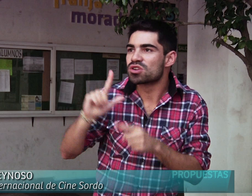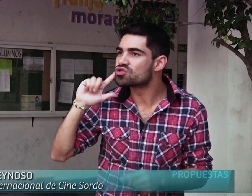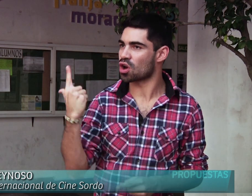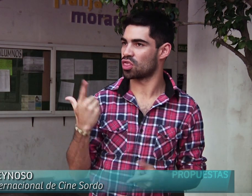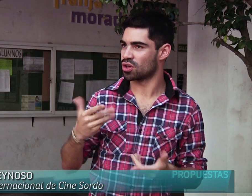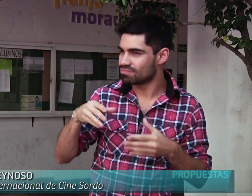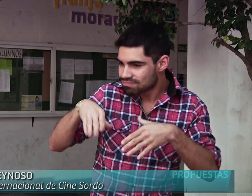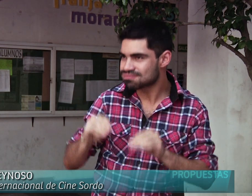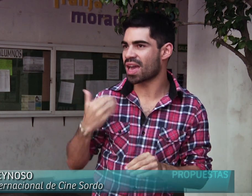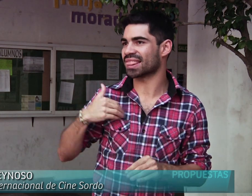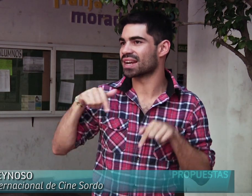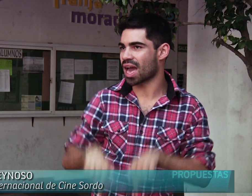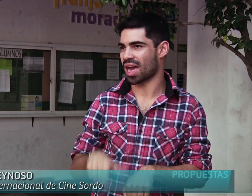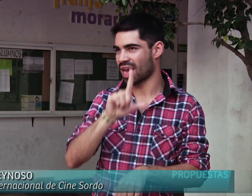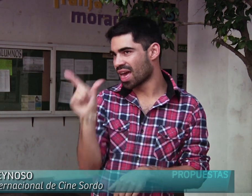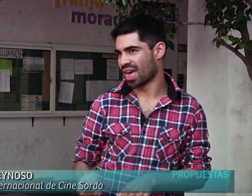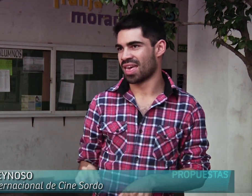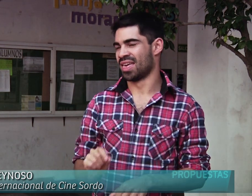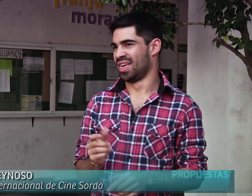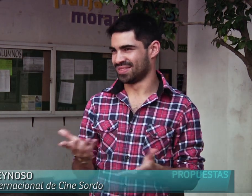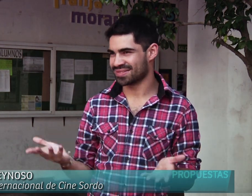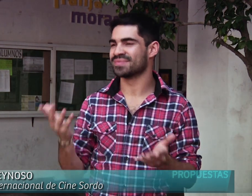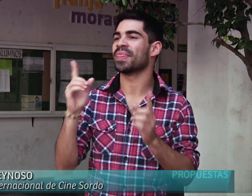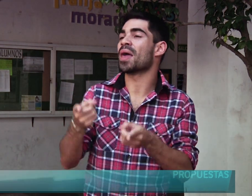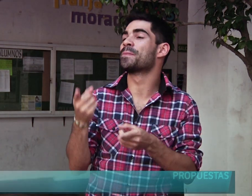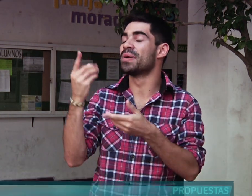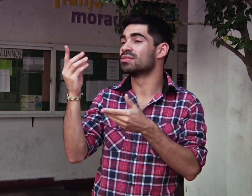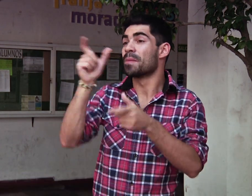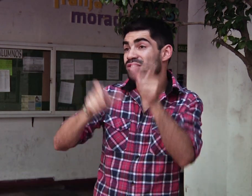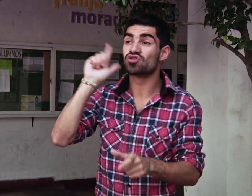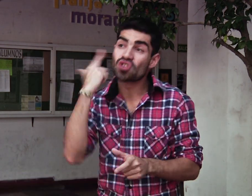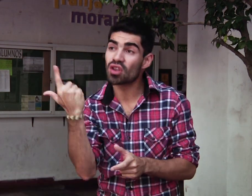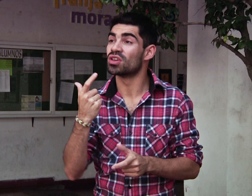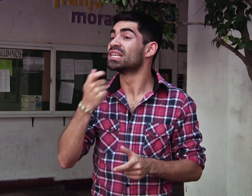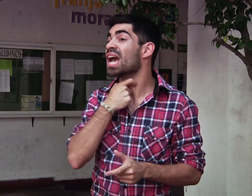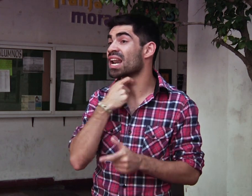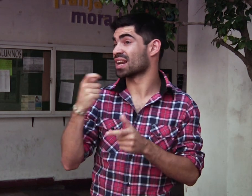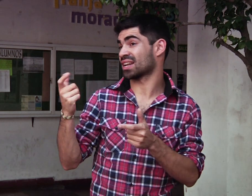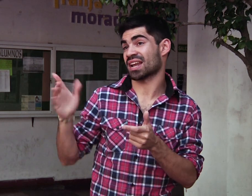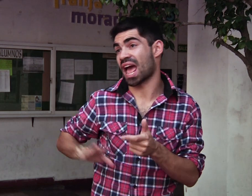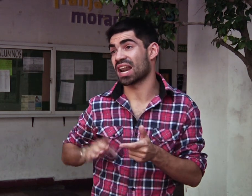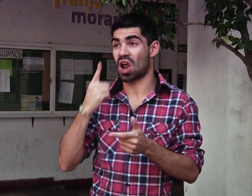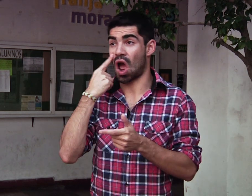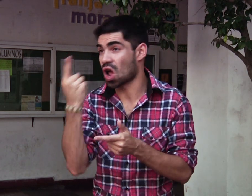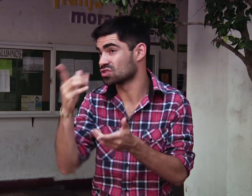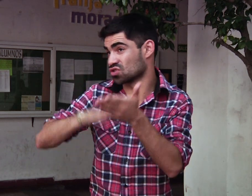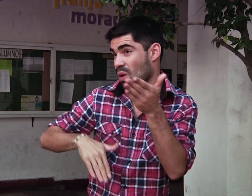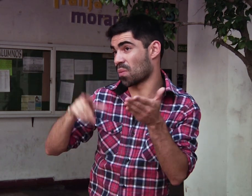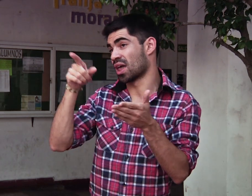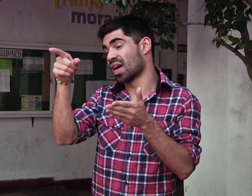el primer Festival sordo sí que se va a hacer acá en Argentina eh las personas sordos